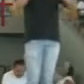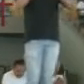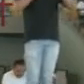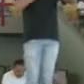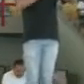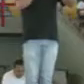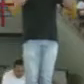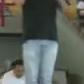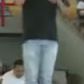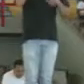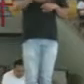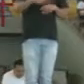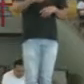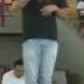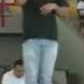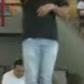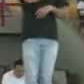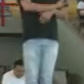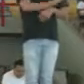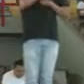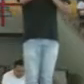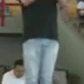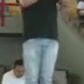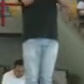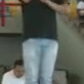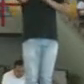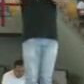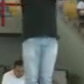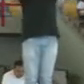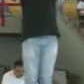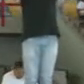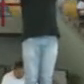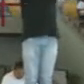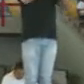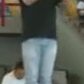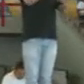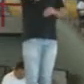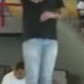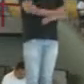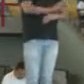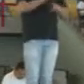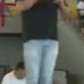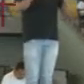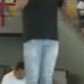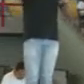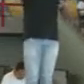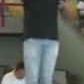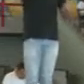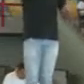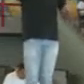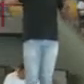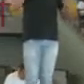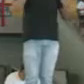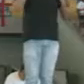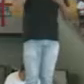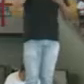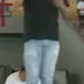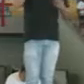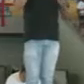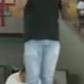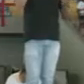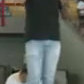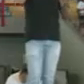movimento imigratório para o Brasil no século 21, muita gente não tinha discernimento sobre aquilo. Diego, eu não